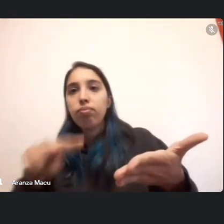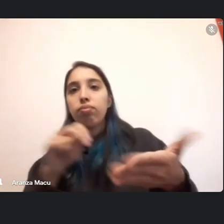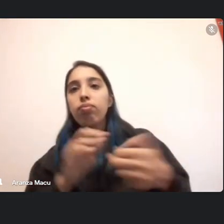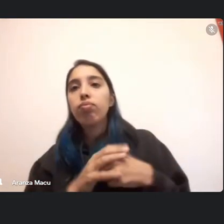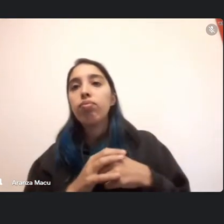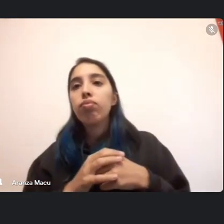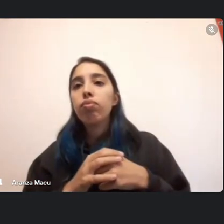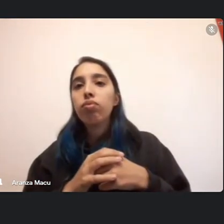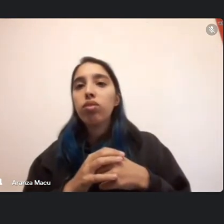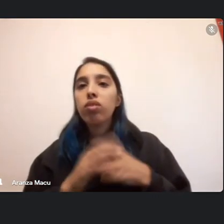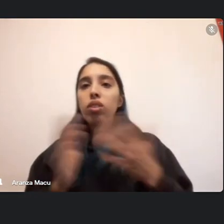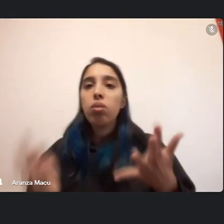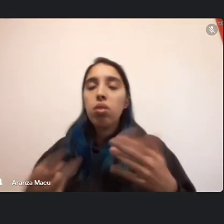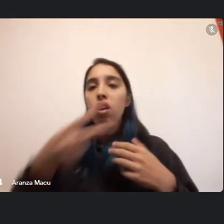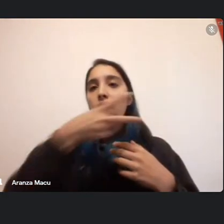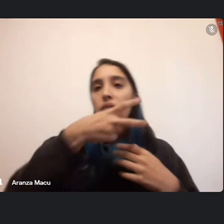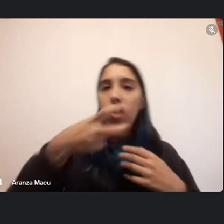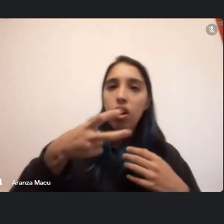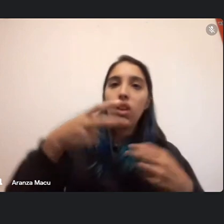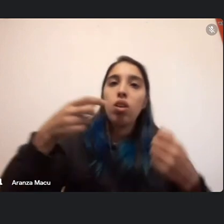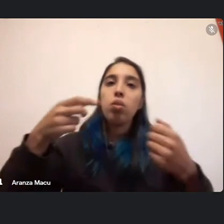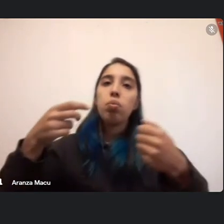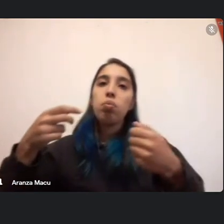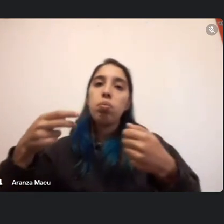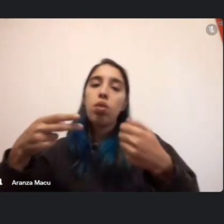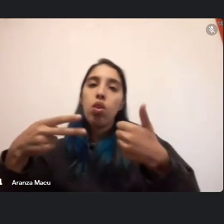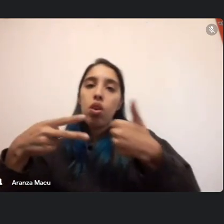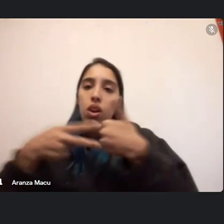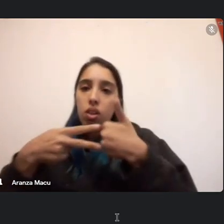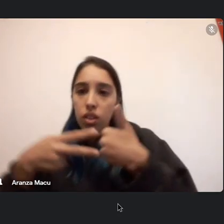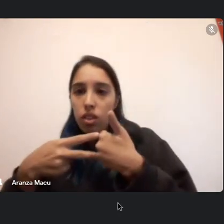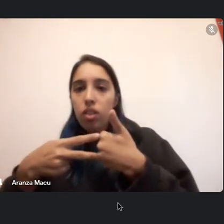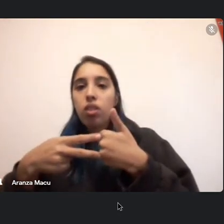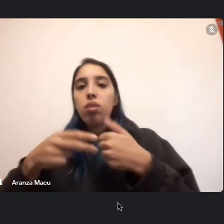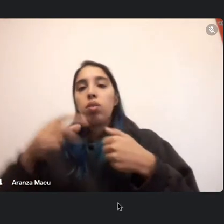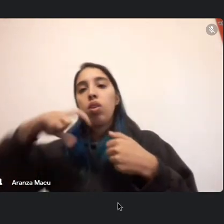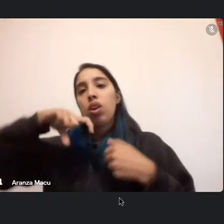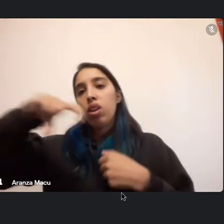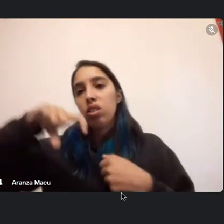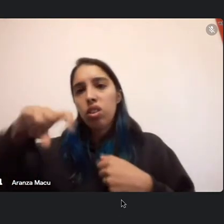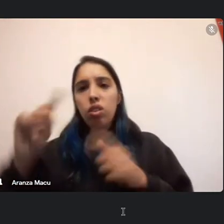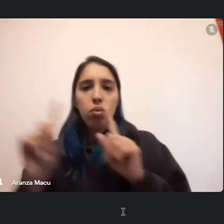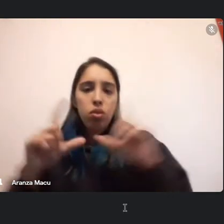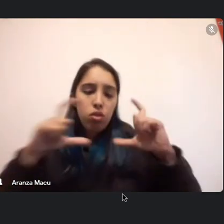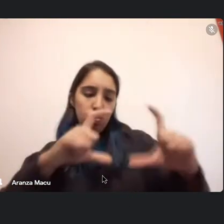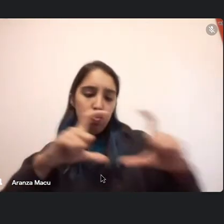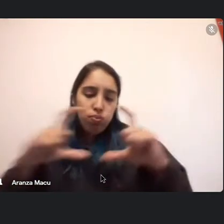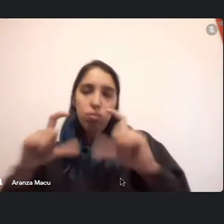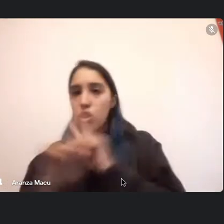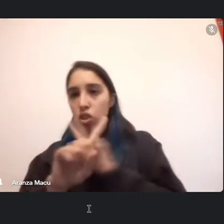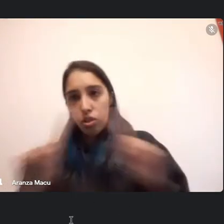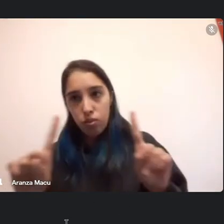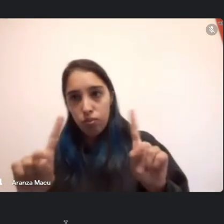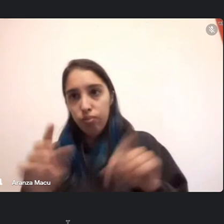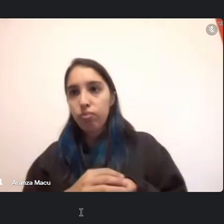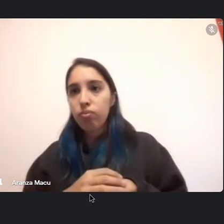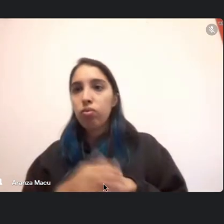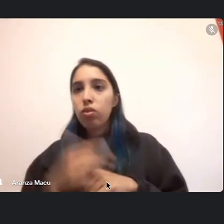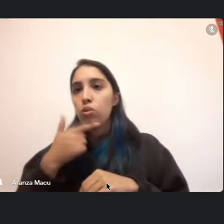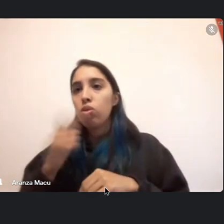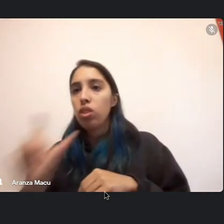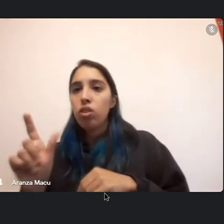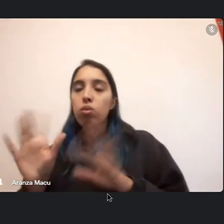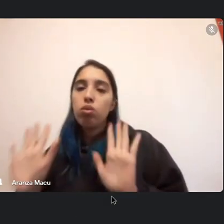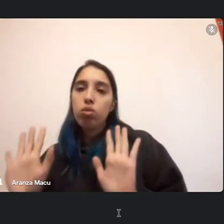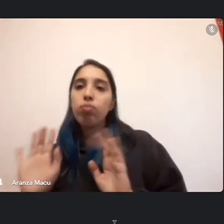con el adjetivo y el adverbio, ¿sí? No. A mí me parecía, pero